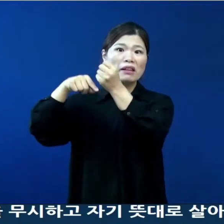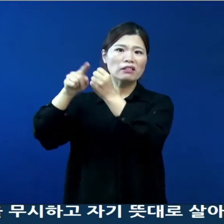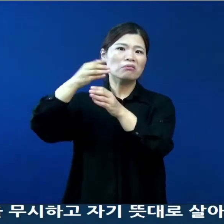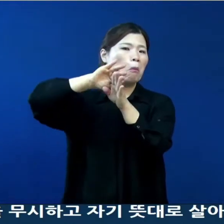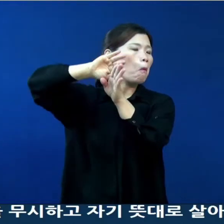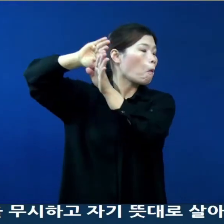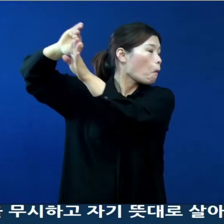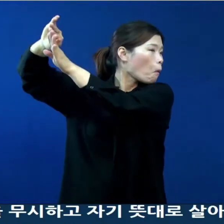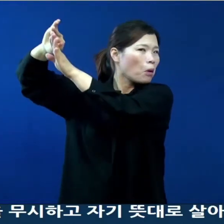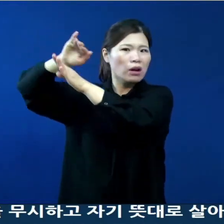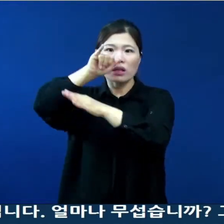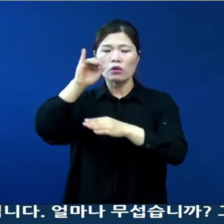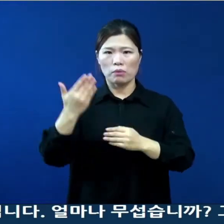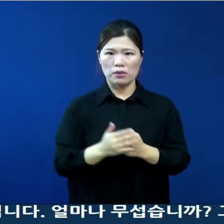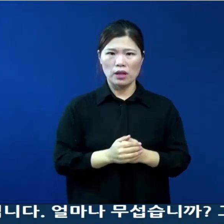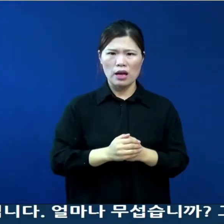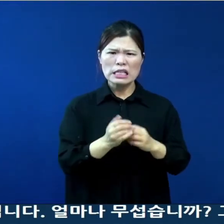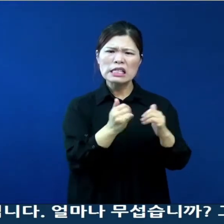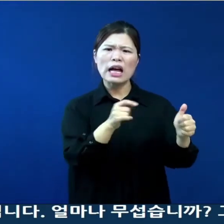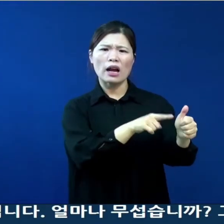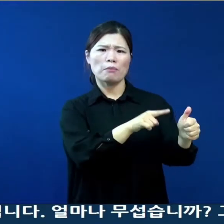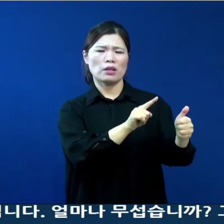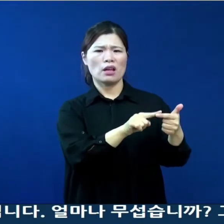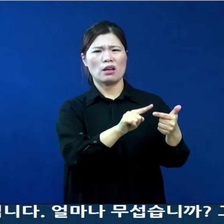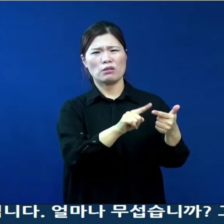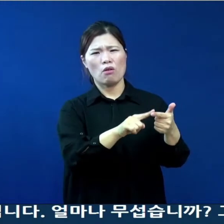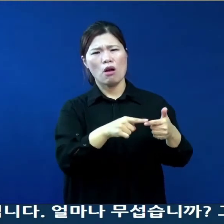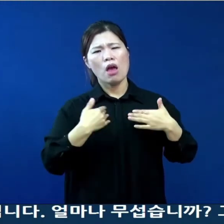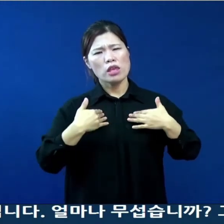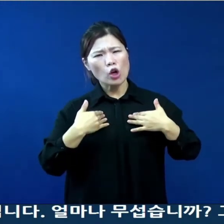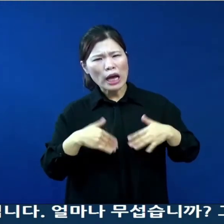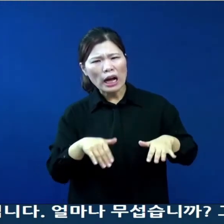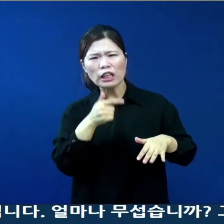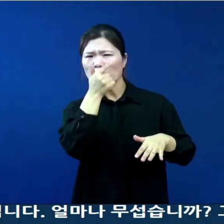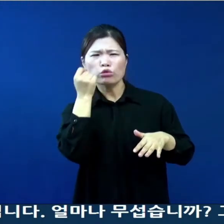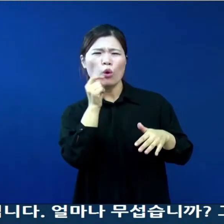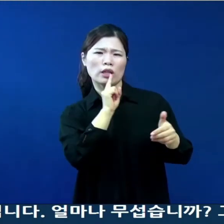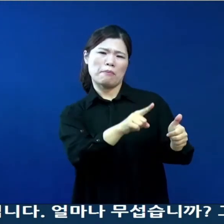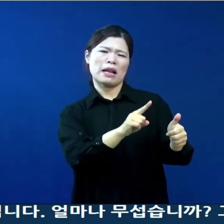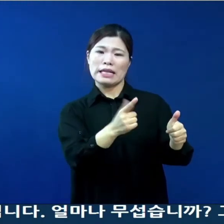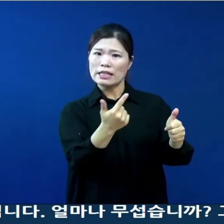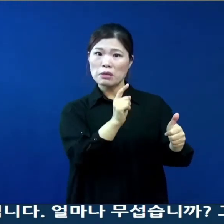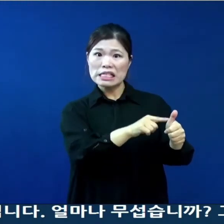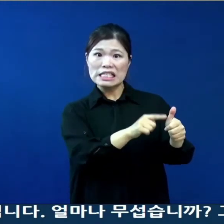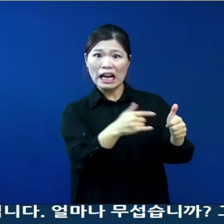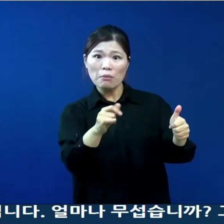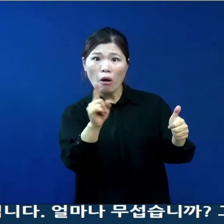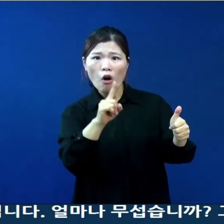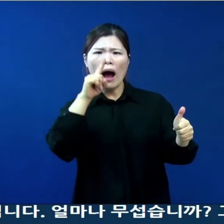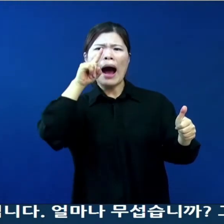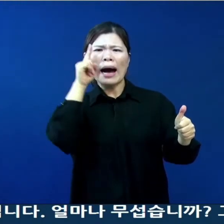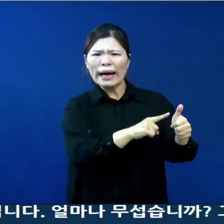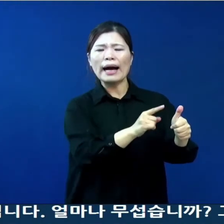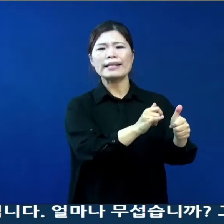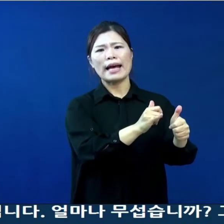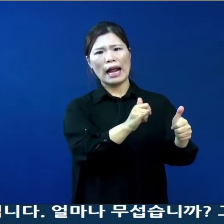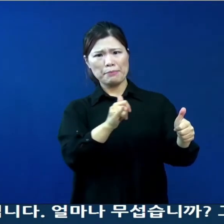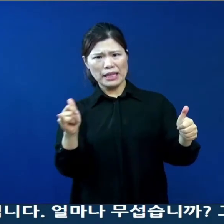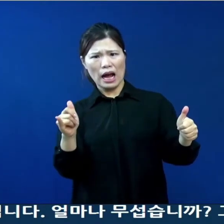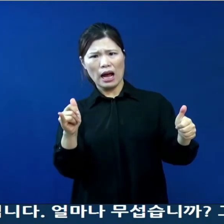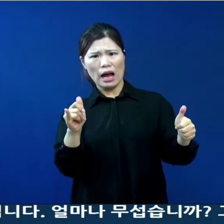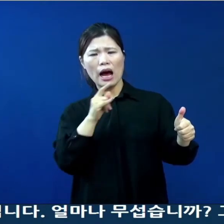그 사람이 좀 연약하다, 부족하다, 미성숙하다 표현하는 것이 아니라 그 사람은 악한 사람이다라고 평가하는